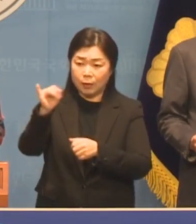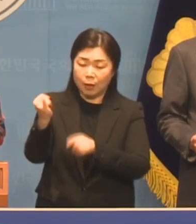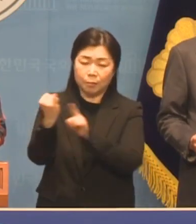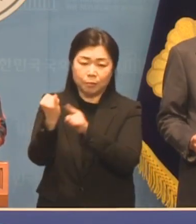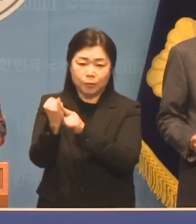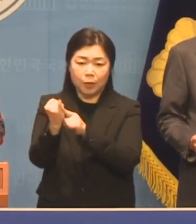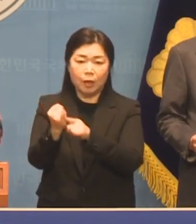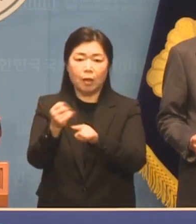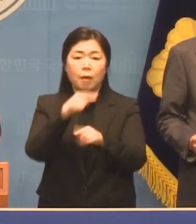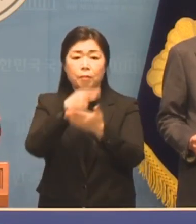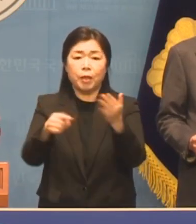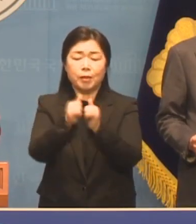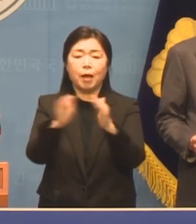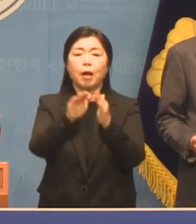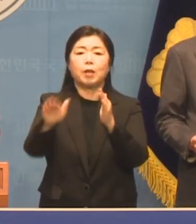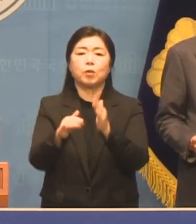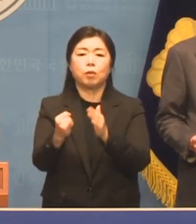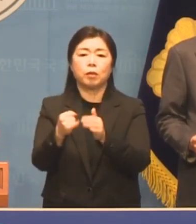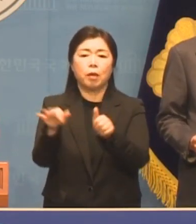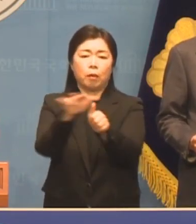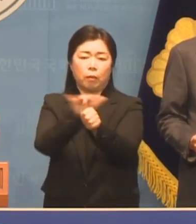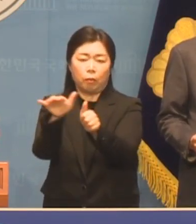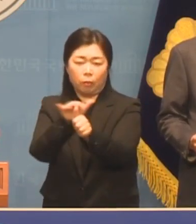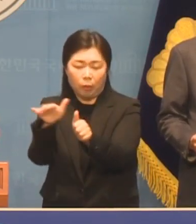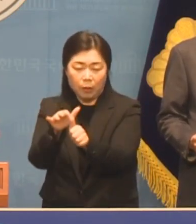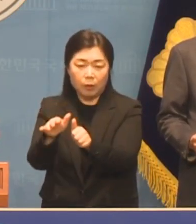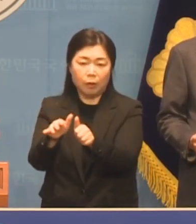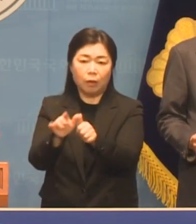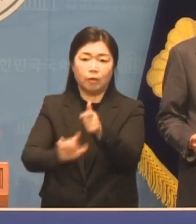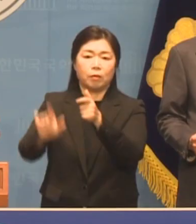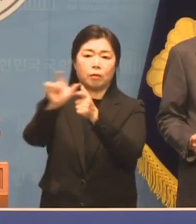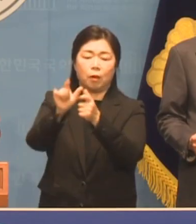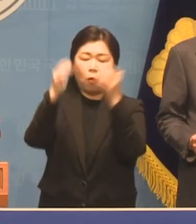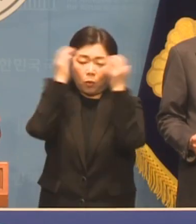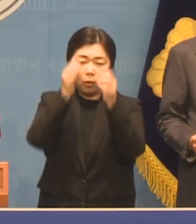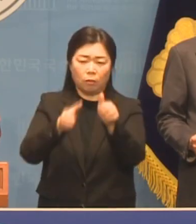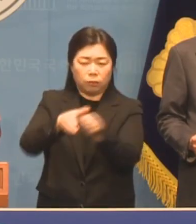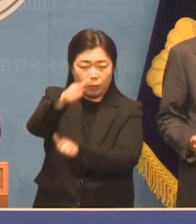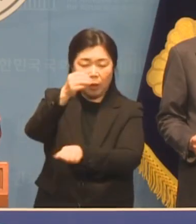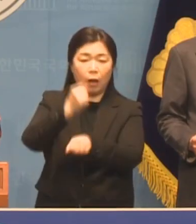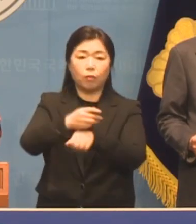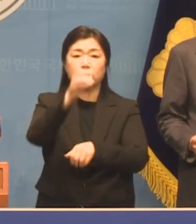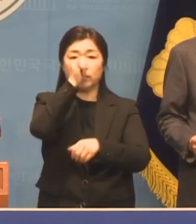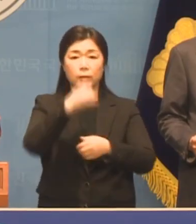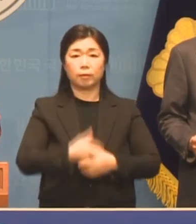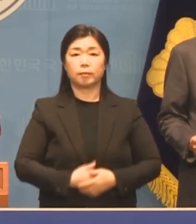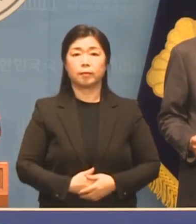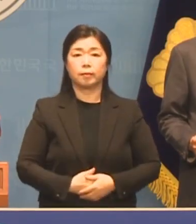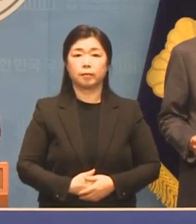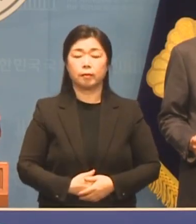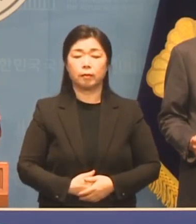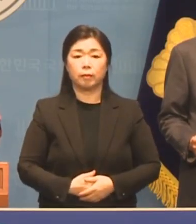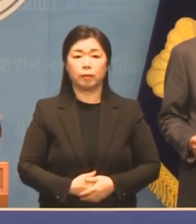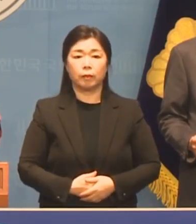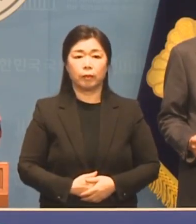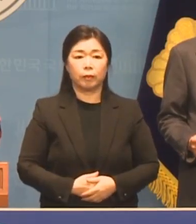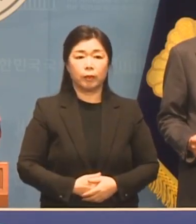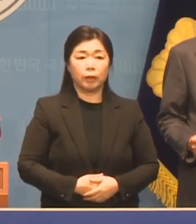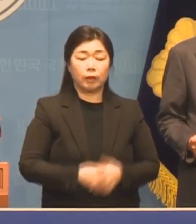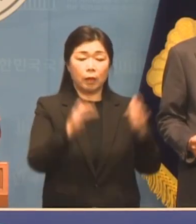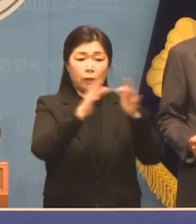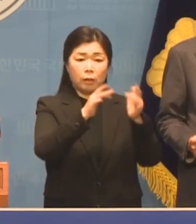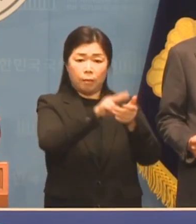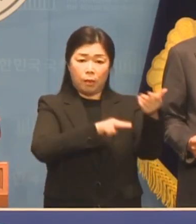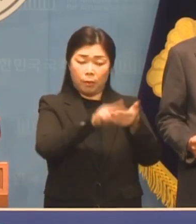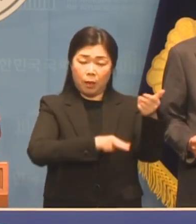잘 모르는 피해자들을 또다시 고통의 구렁텅이로 밀어넣고 있습니다. 엑스쿡 플랫폼